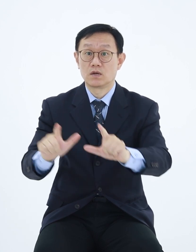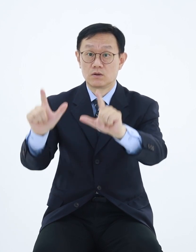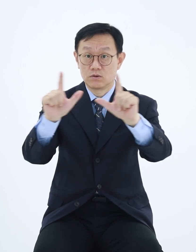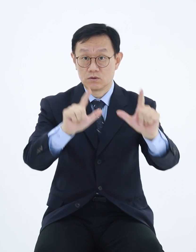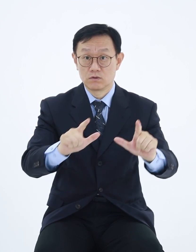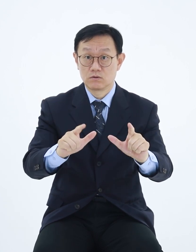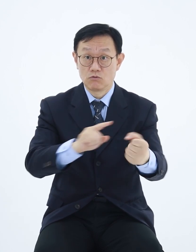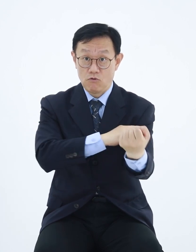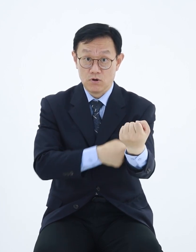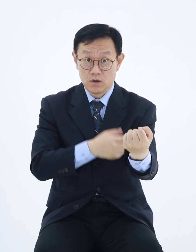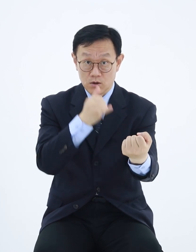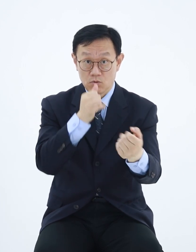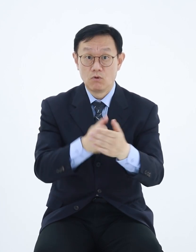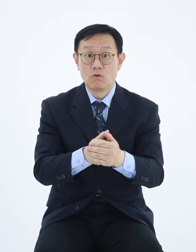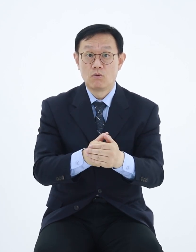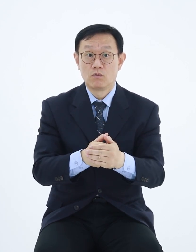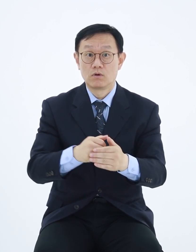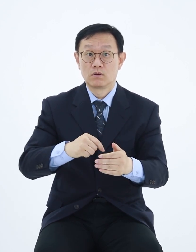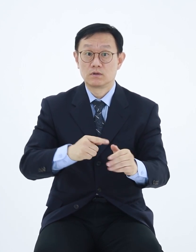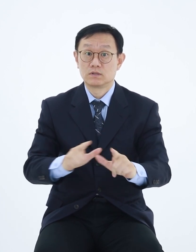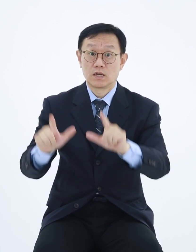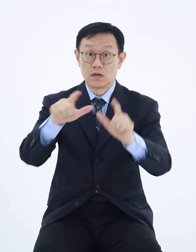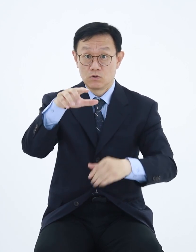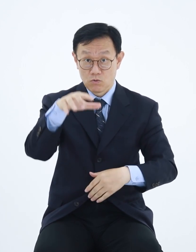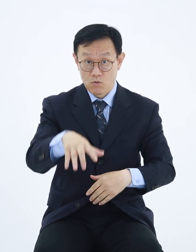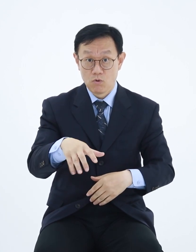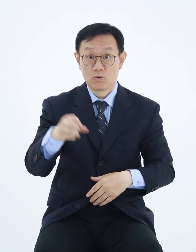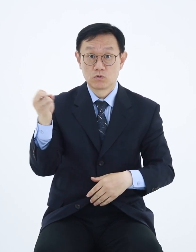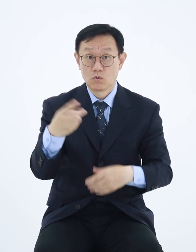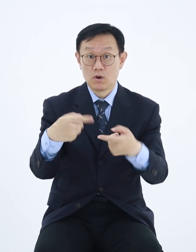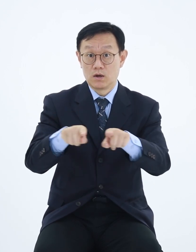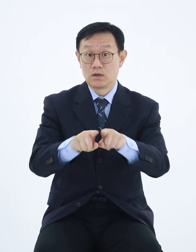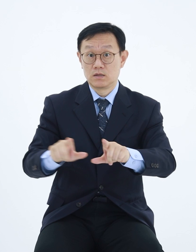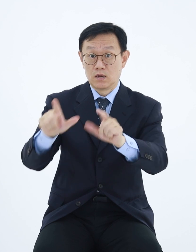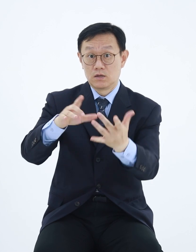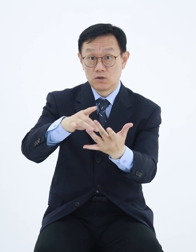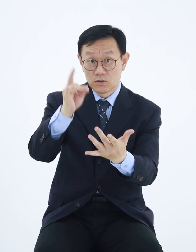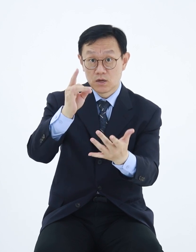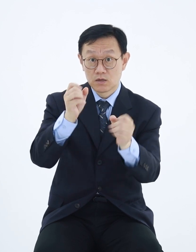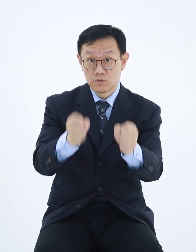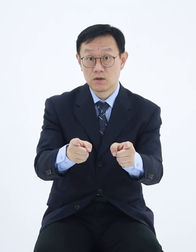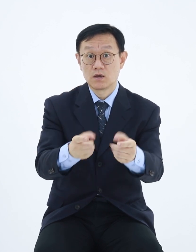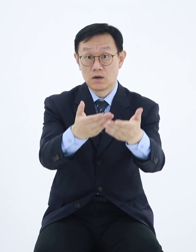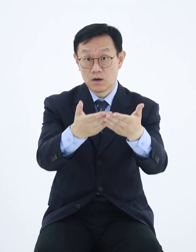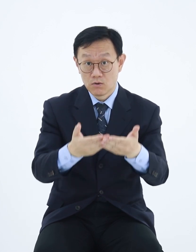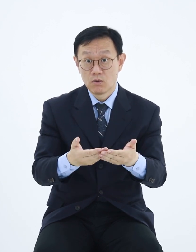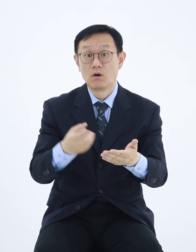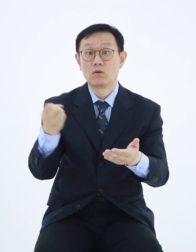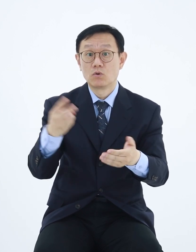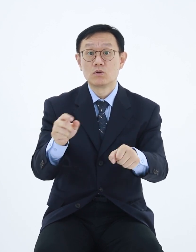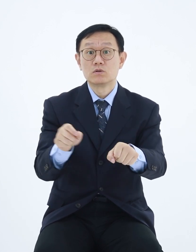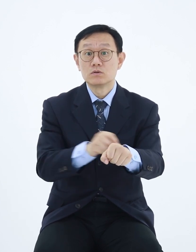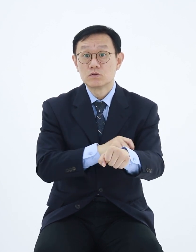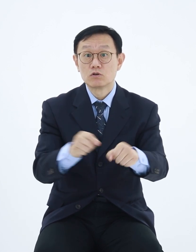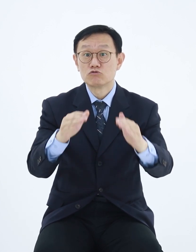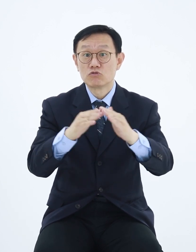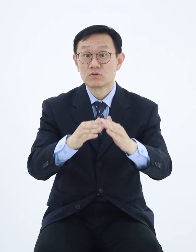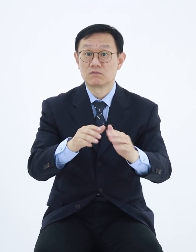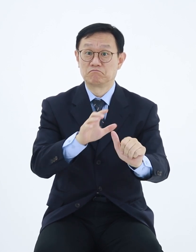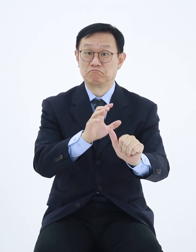있고 거주지 및 동거인을 선택할 기회를 가지며 특정한 주거 형태를 취하도록 강요받지 않는다.